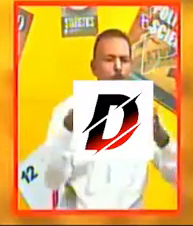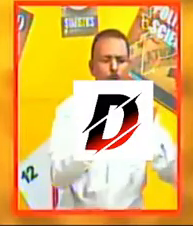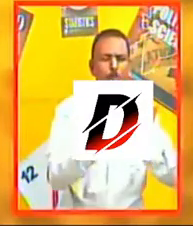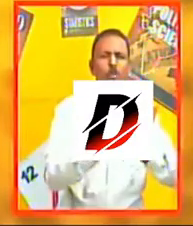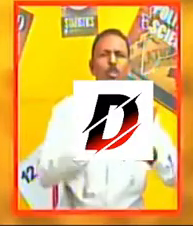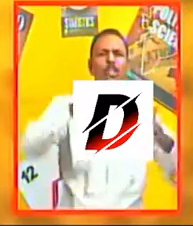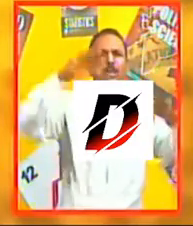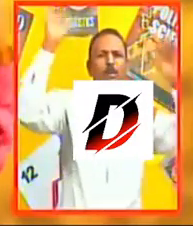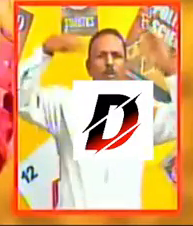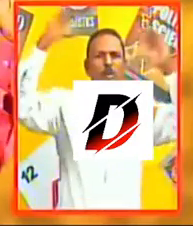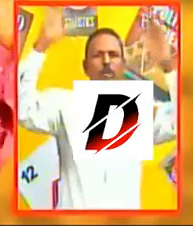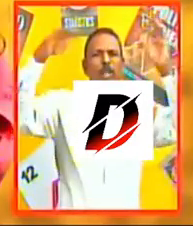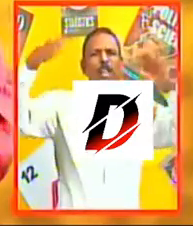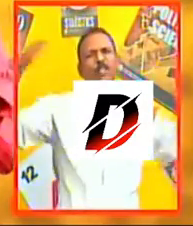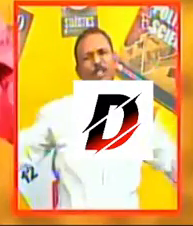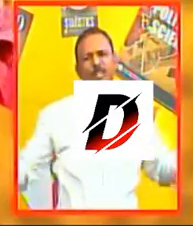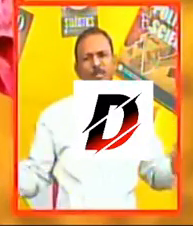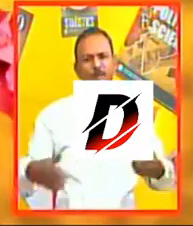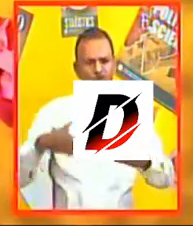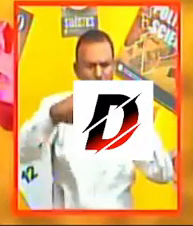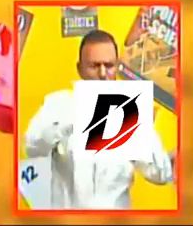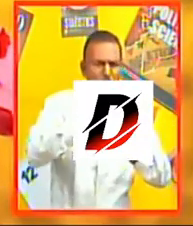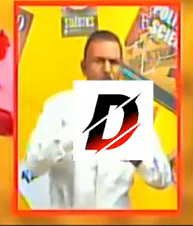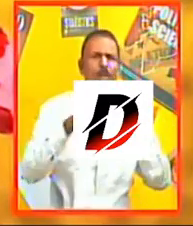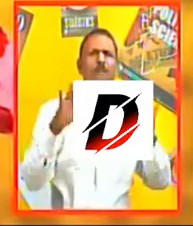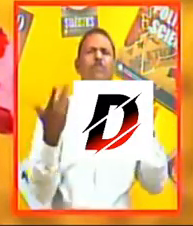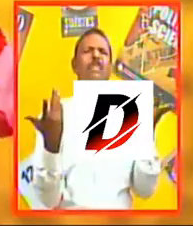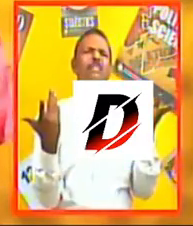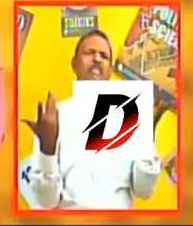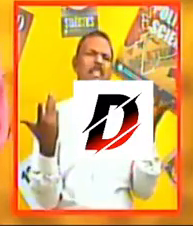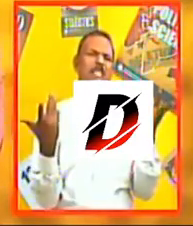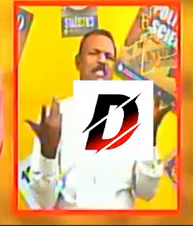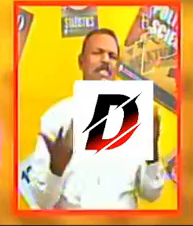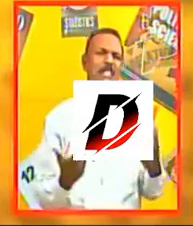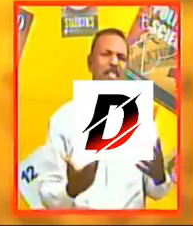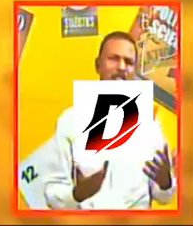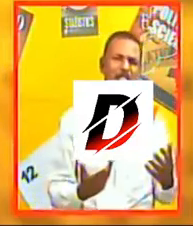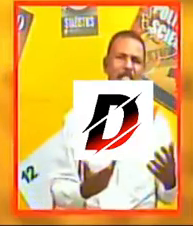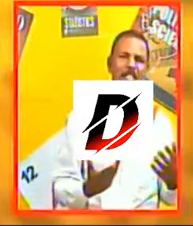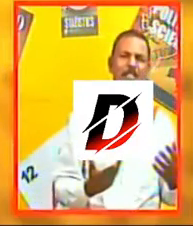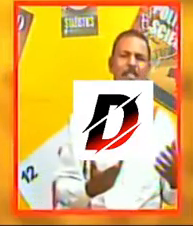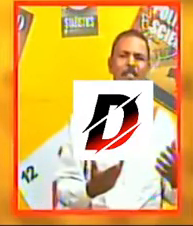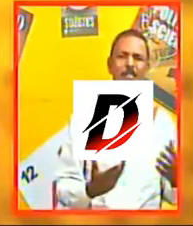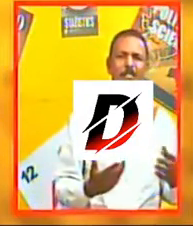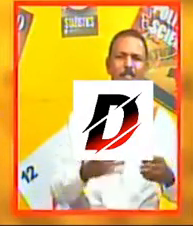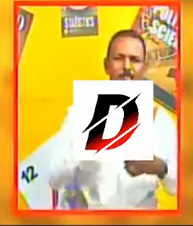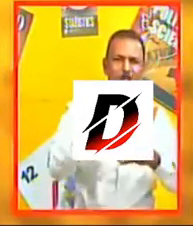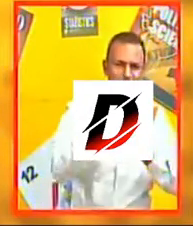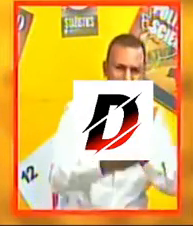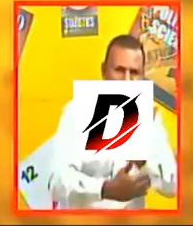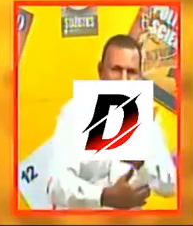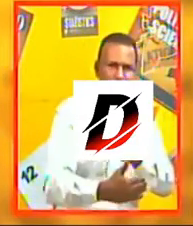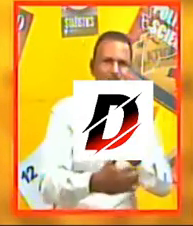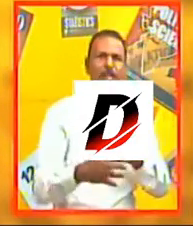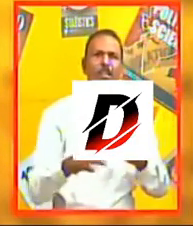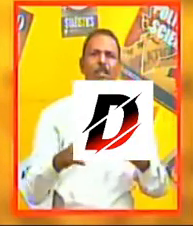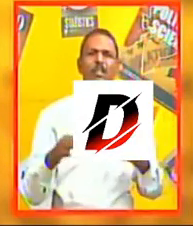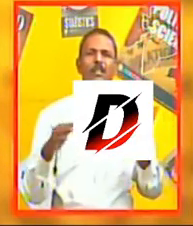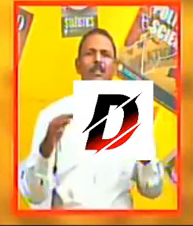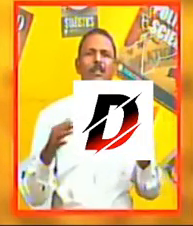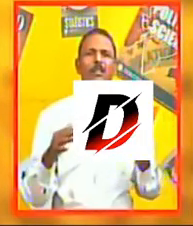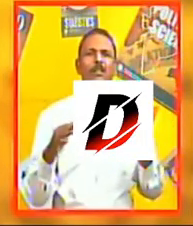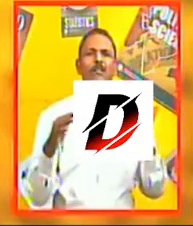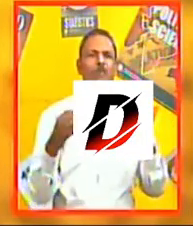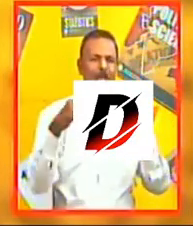பெறும் பகுதி. மலை அதிகம் பெறுகின்ற காற்று மோதுகின்ற பக்கம் அதிக மலையாக இருக்கும். அதே கீற்று இலங்கை கீழே கீழே